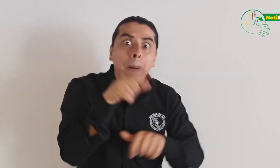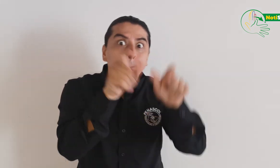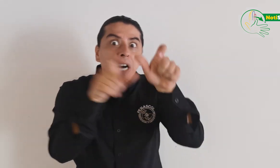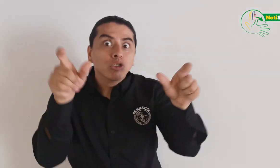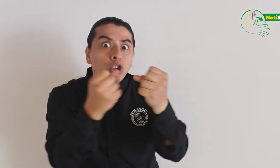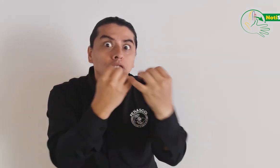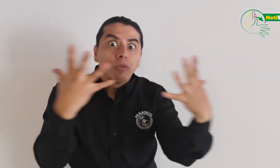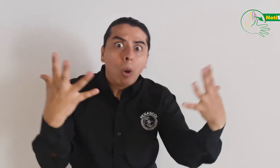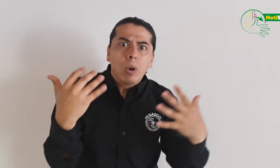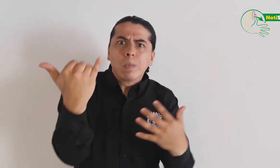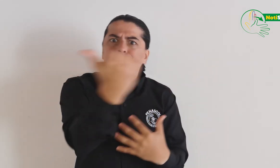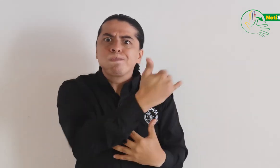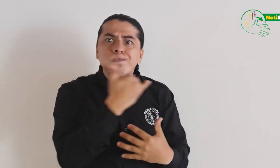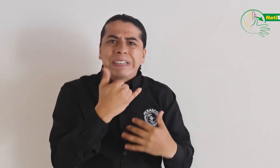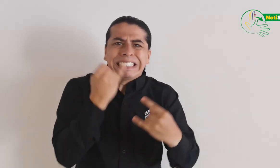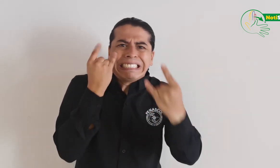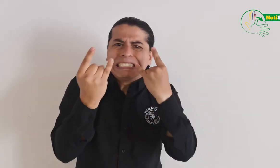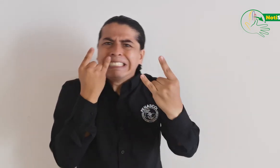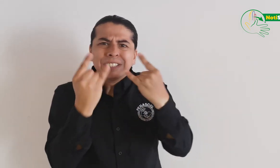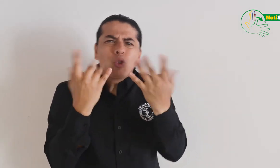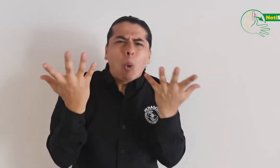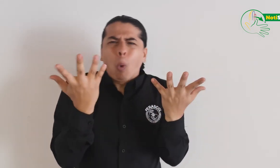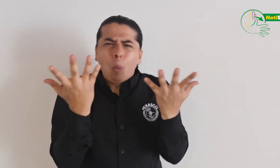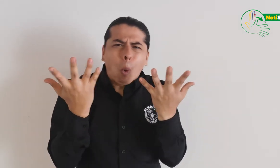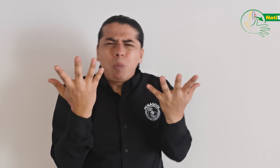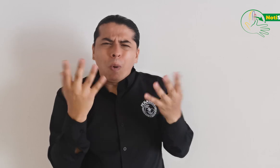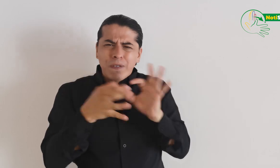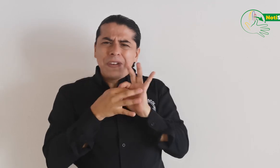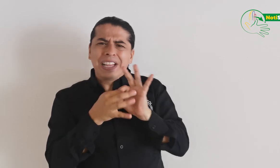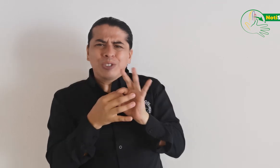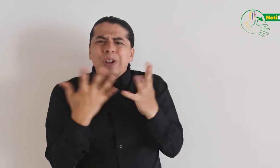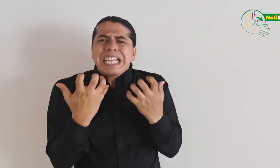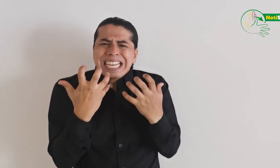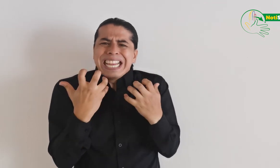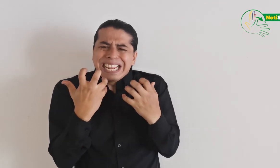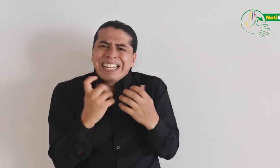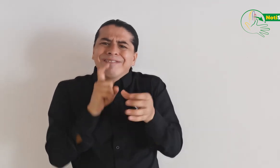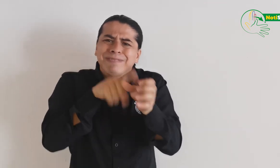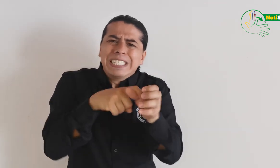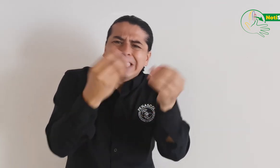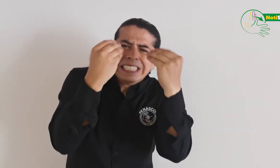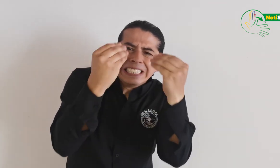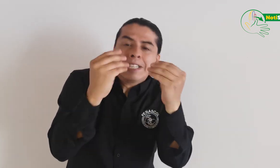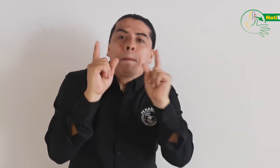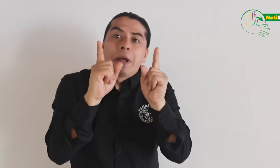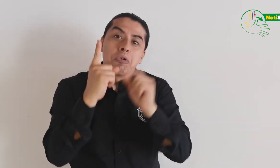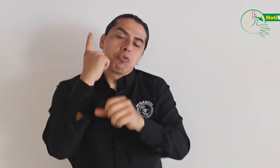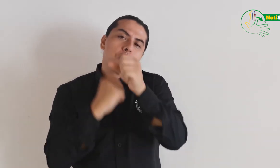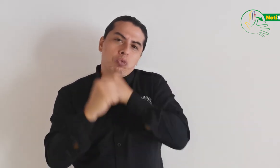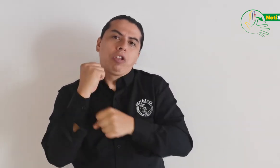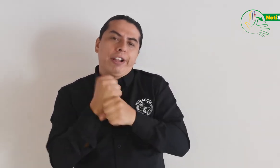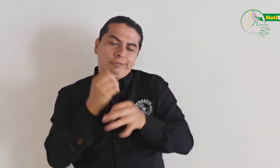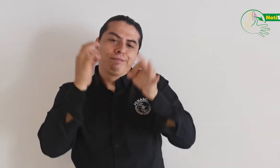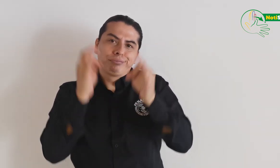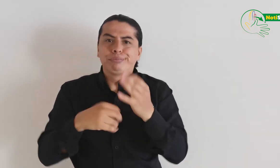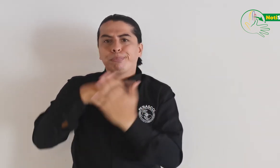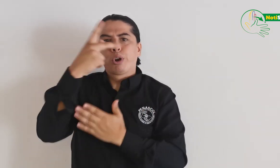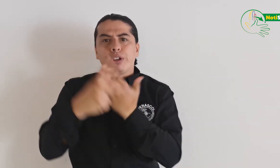pasado. Hubo muchas personas que estaban interesadas en querer participar en él, pero pues el año pasado el proyecto